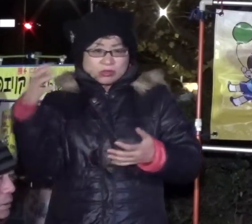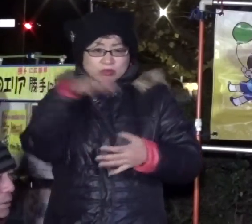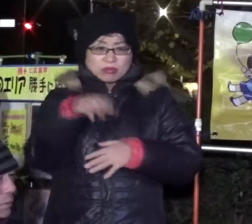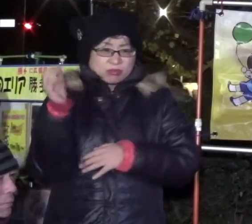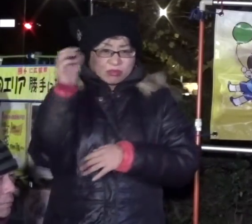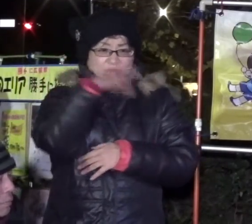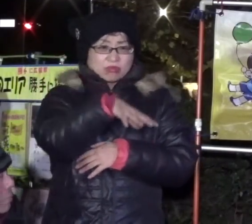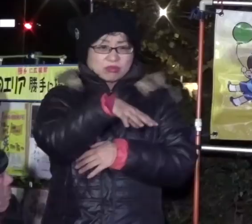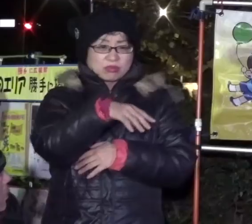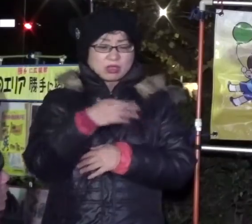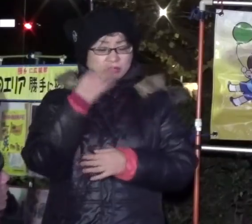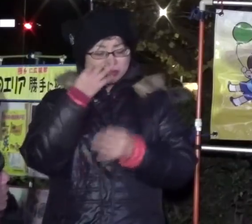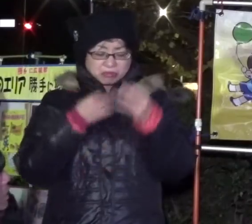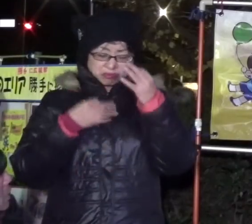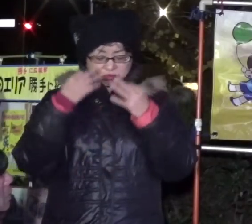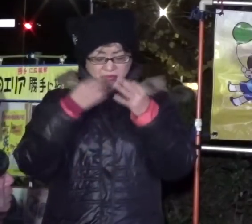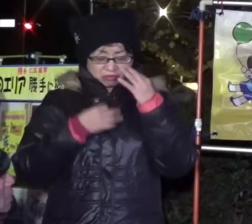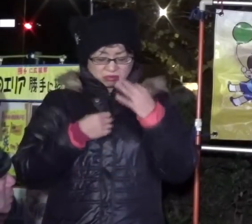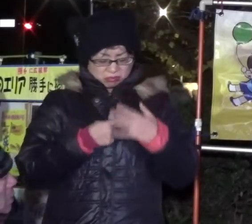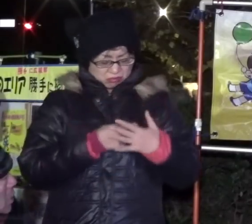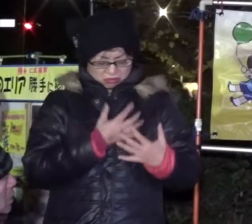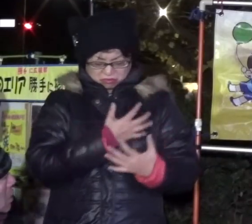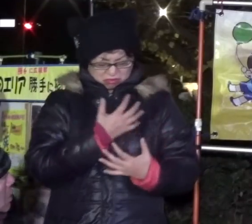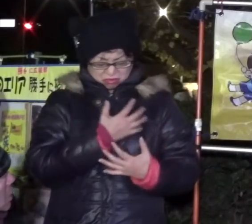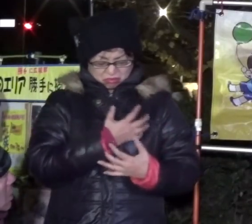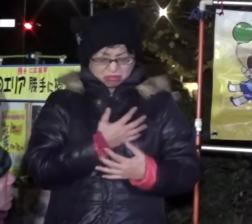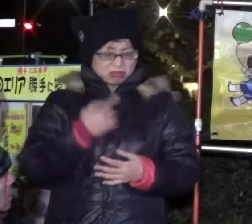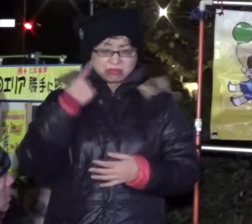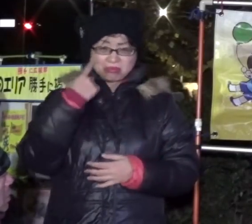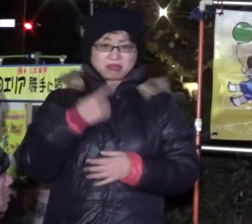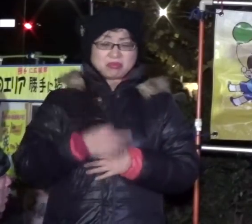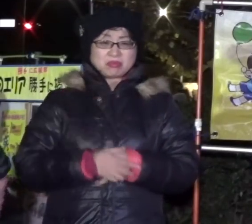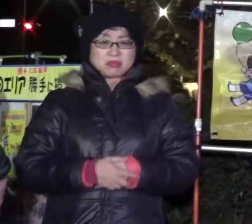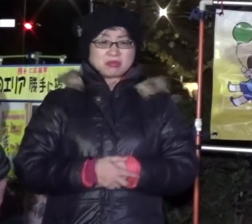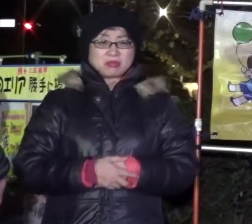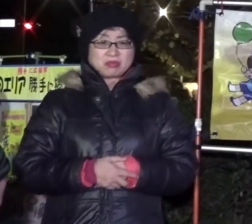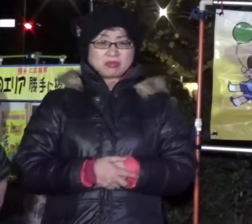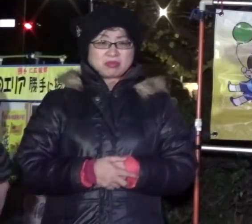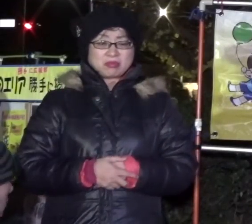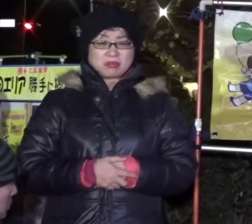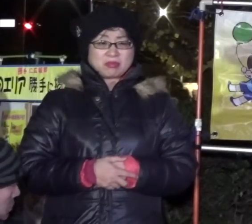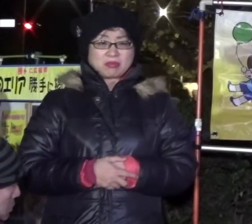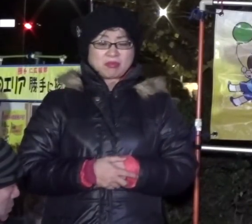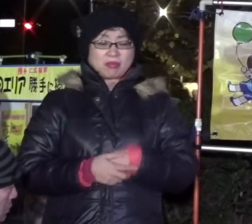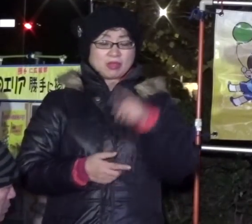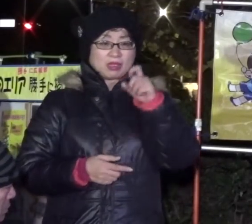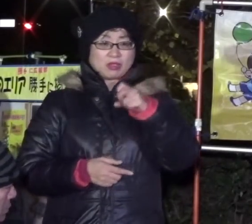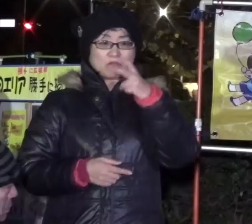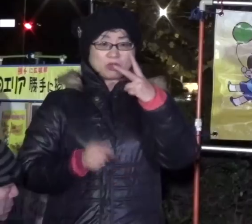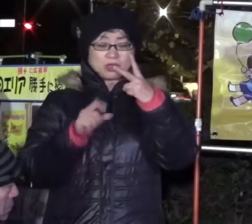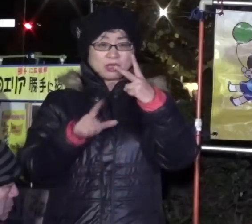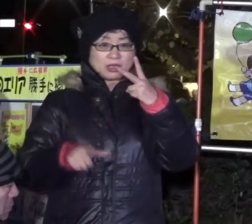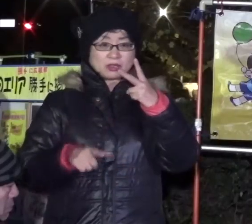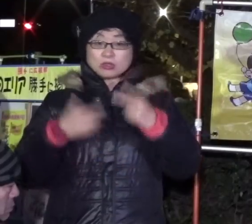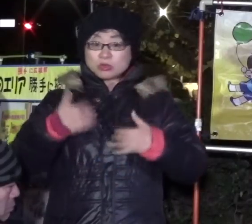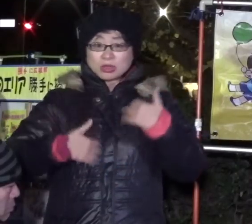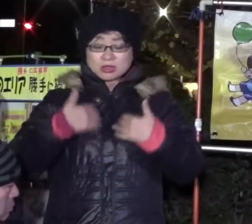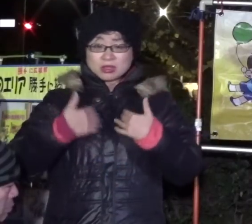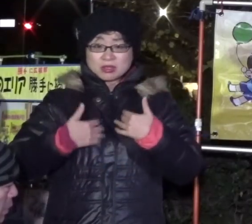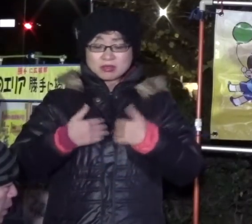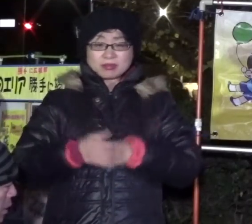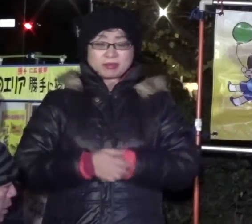悲しくて無残な光景で胸が震えましたけれど、で逆に12月嬉しかったことの一つ